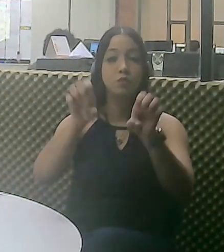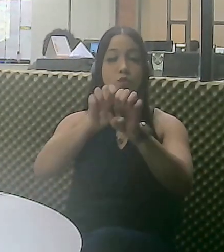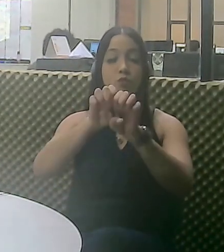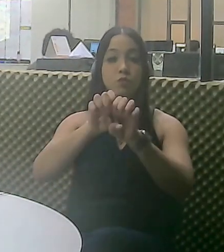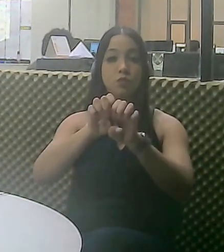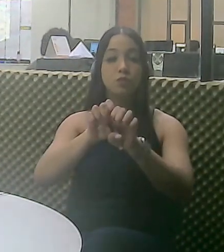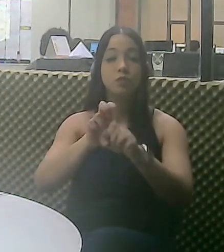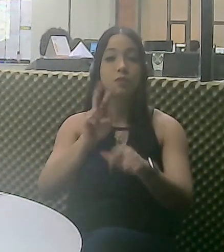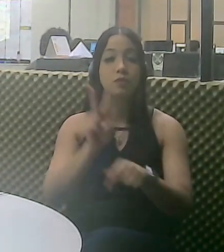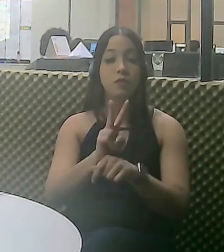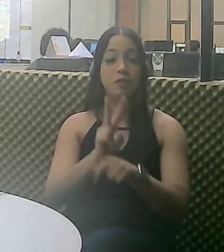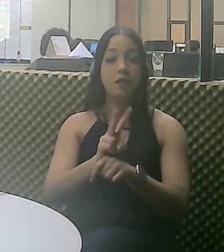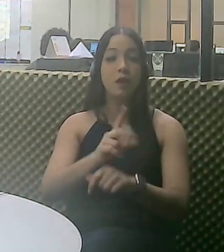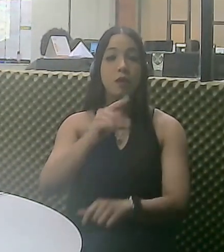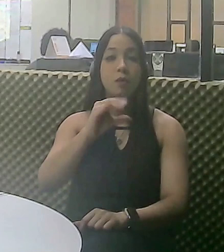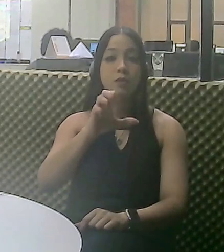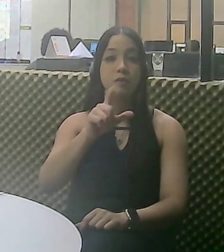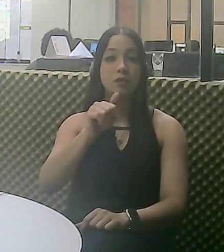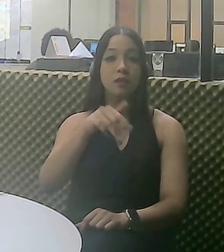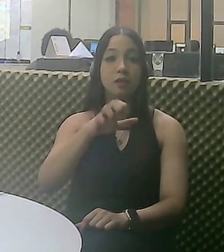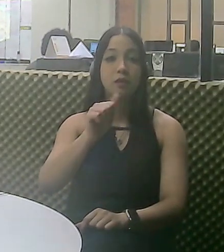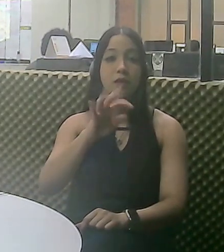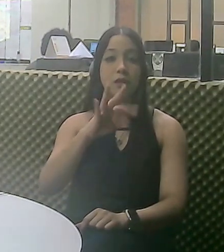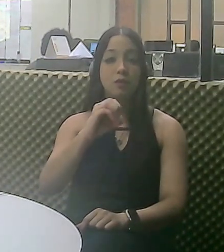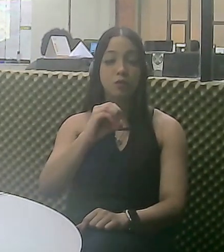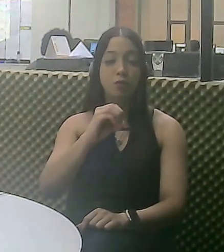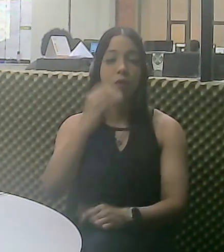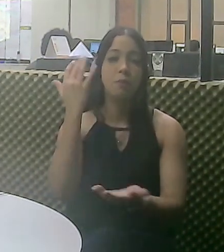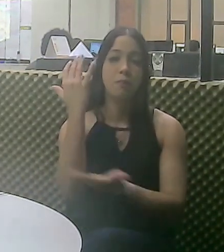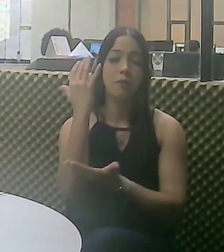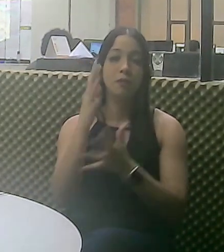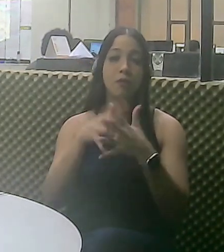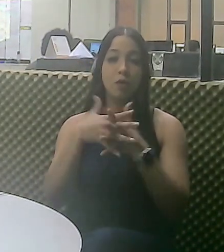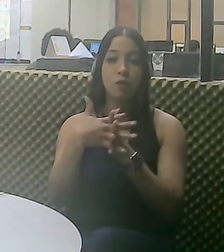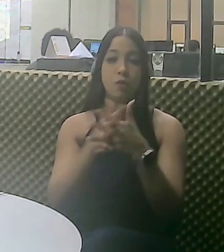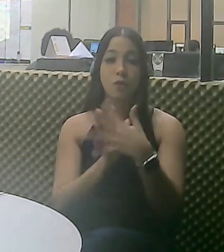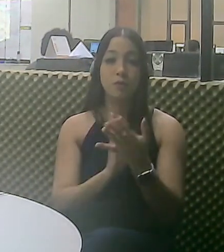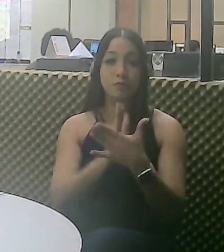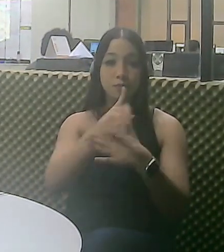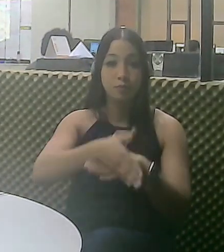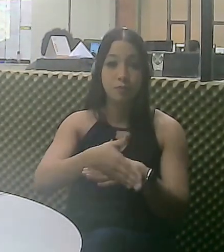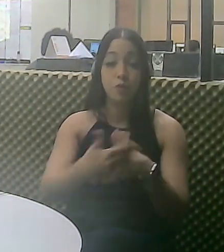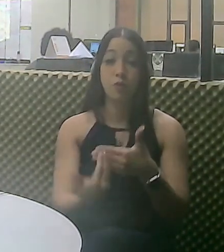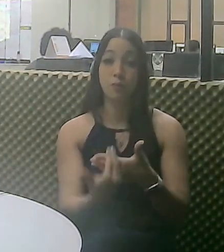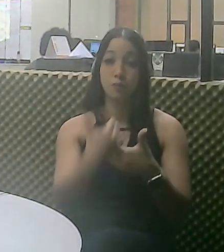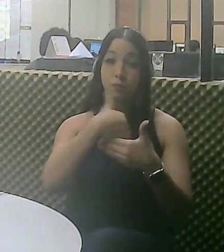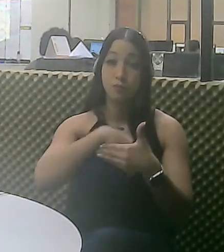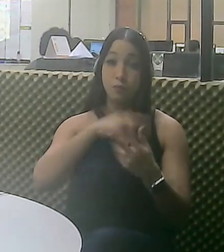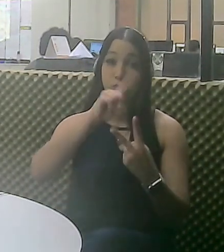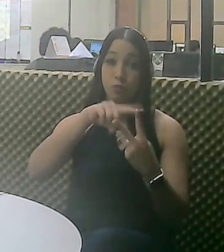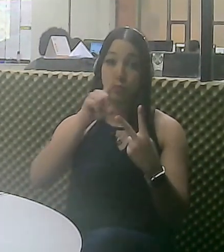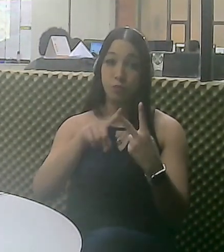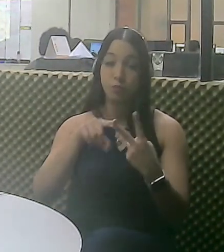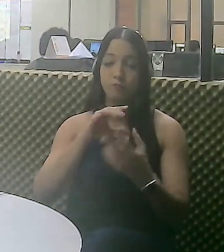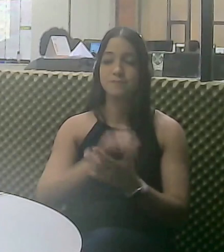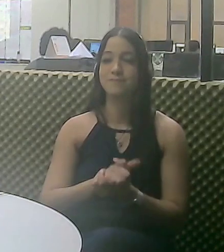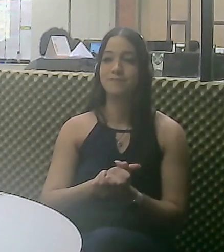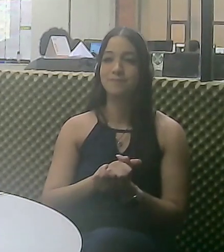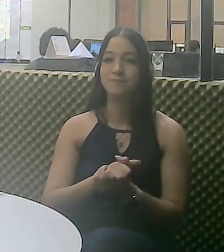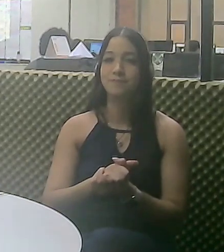revestimento em porcelanato amadeirado e duas catracas de acesso uma de entrada e outra de saída